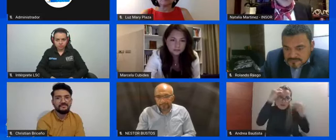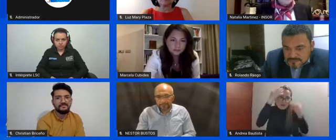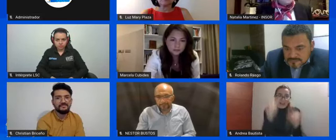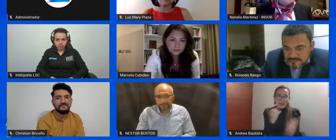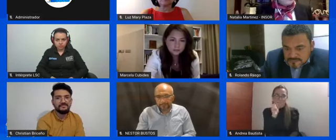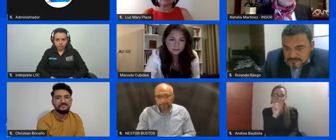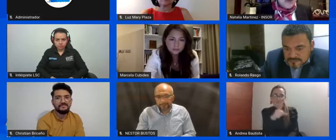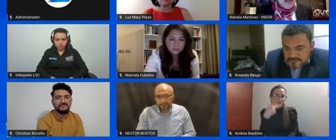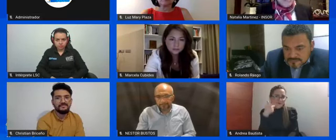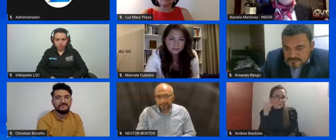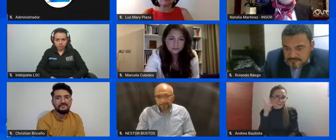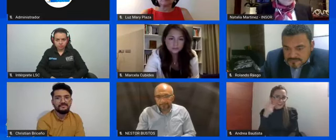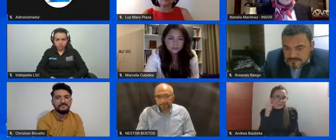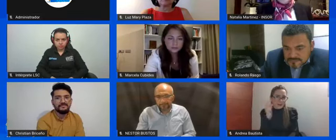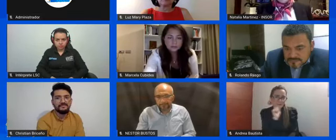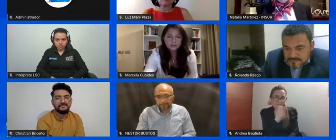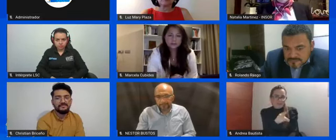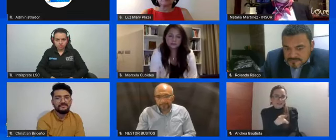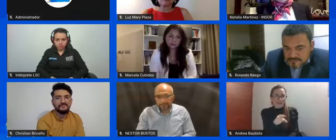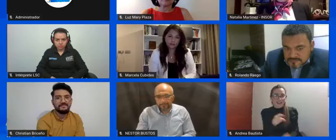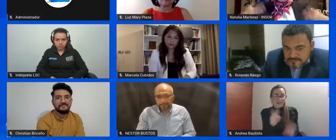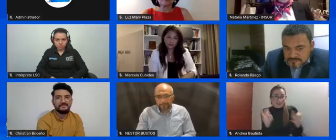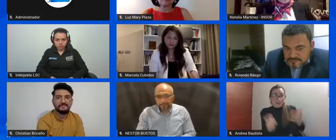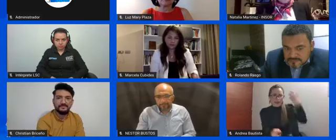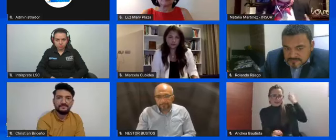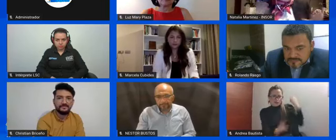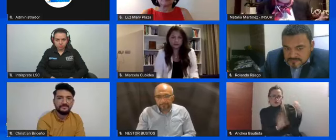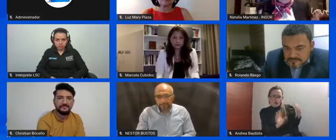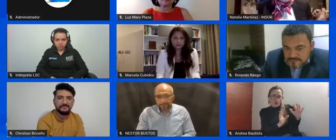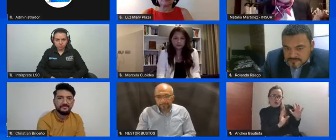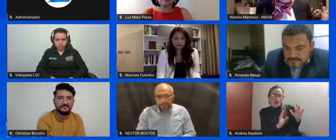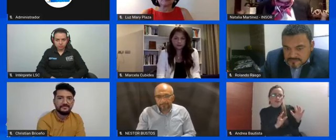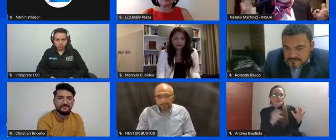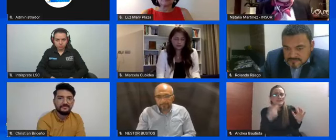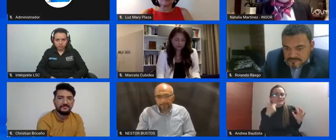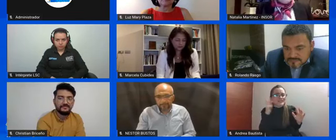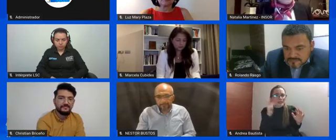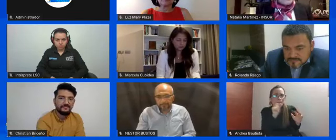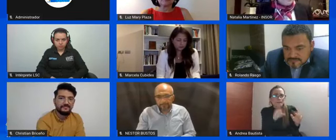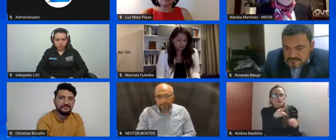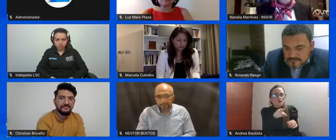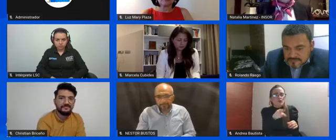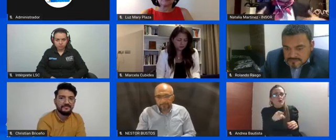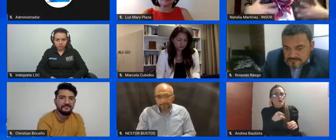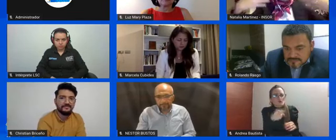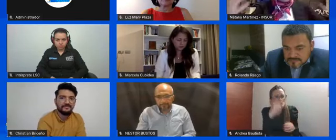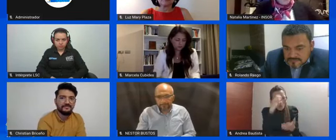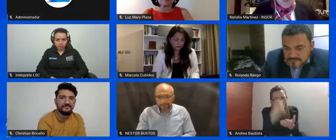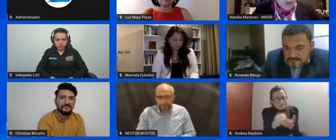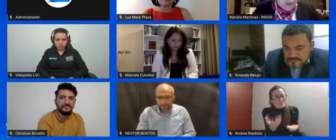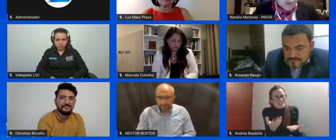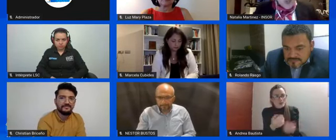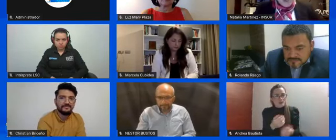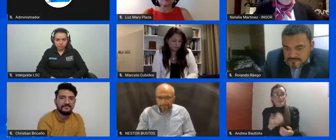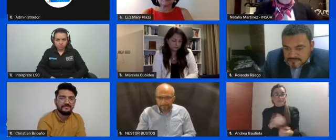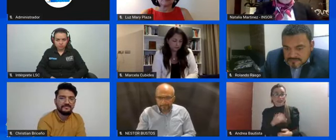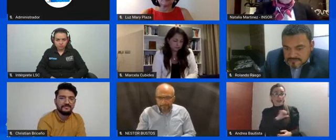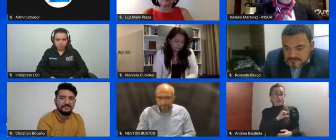pregunta retrospectiva, sino un poco de cómo el INSOR puede acercarse más a los jóvenes, cómo